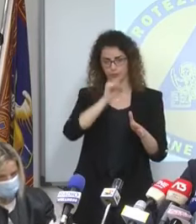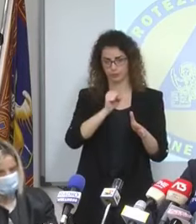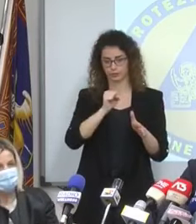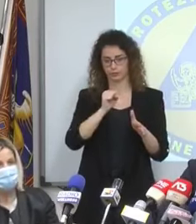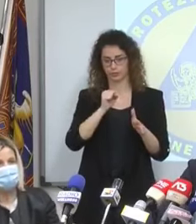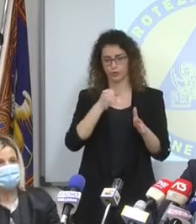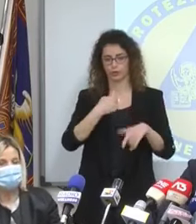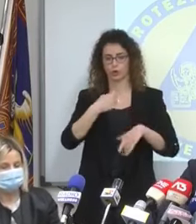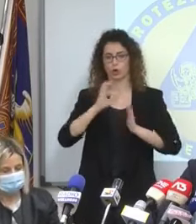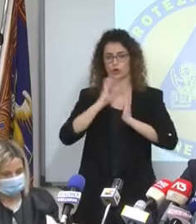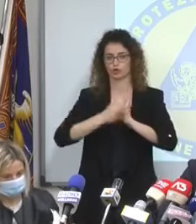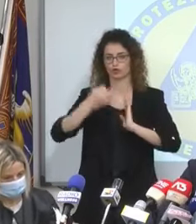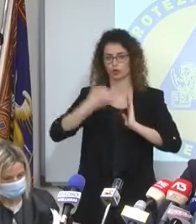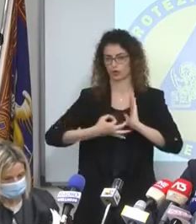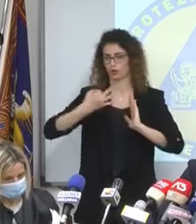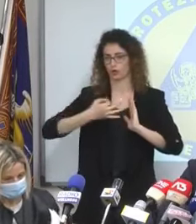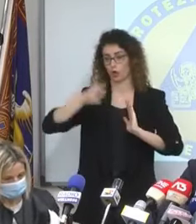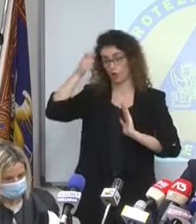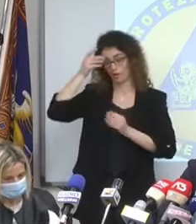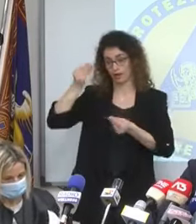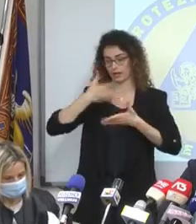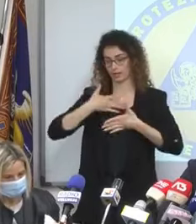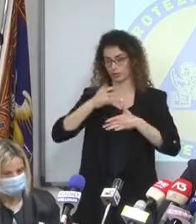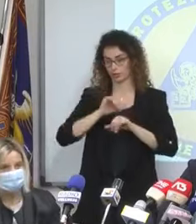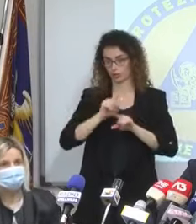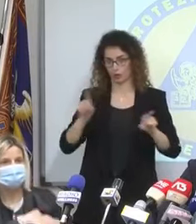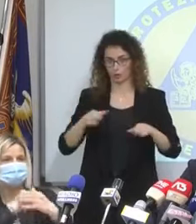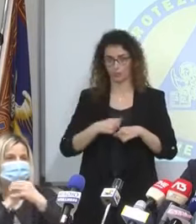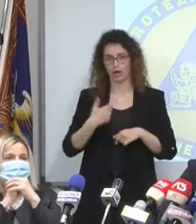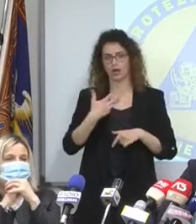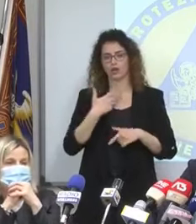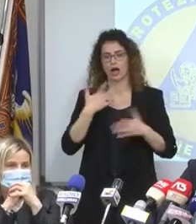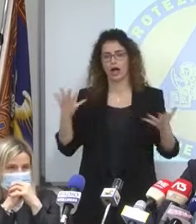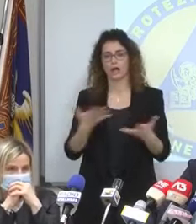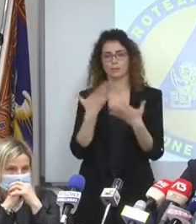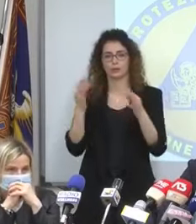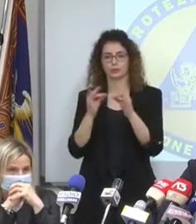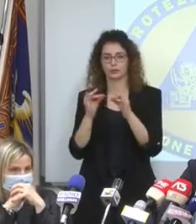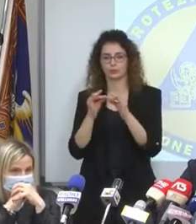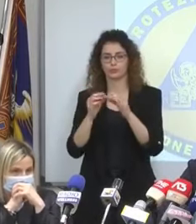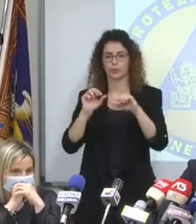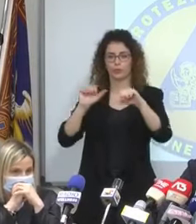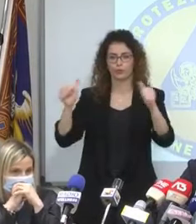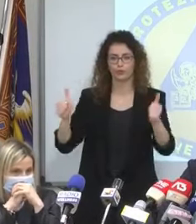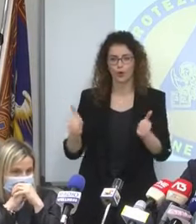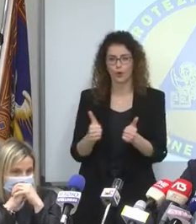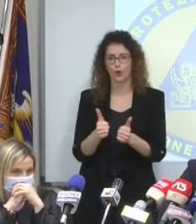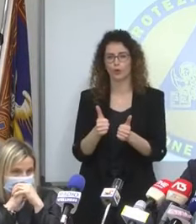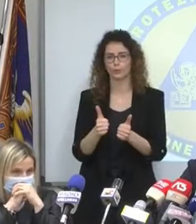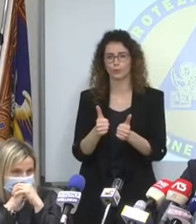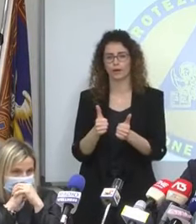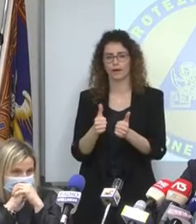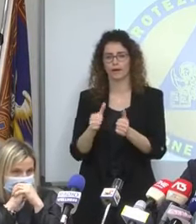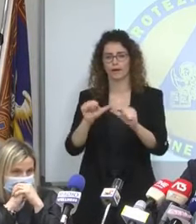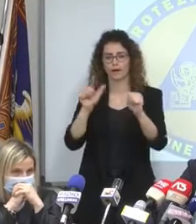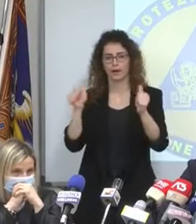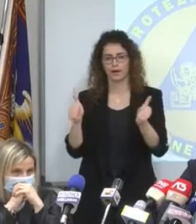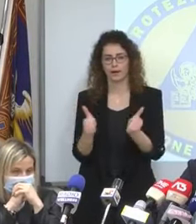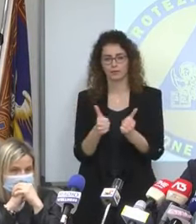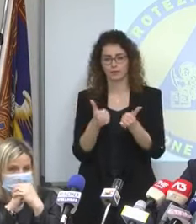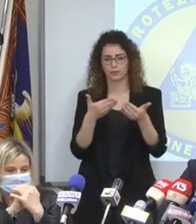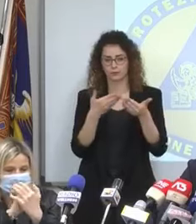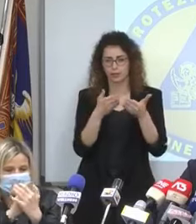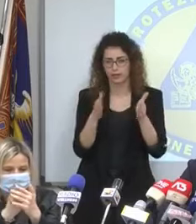data dal governo in questo senso. Avete però concordato almeno le modalità di metodo con cui arrivare a